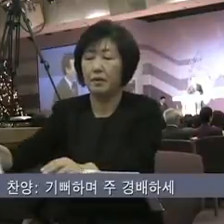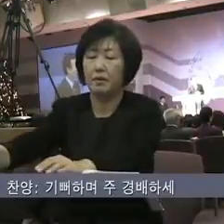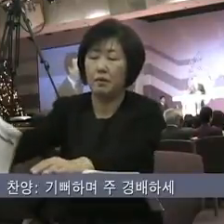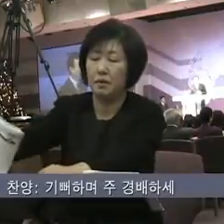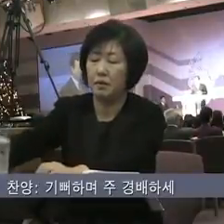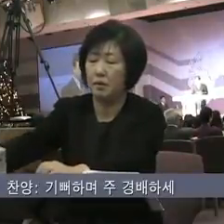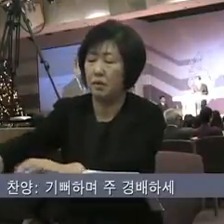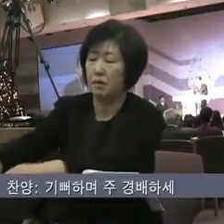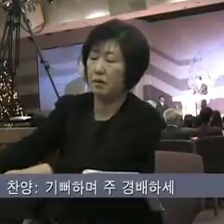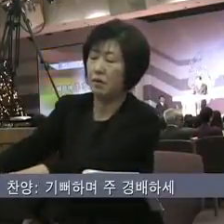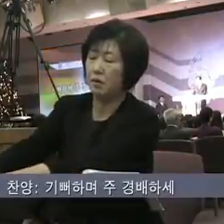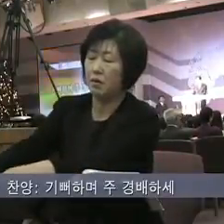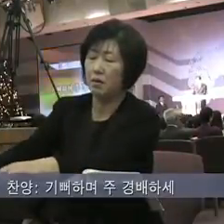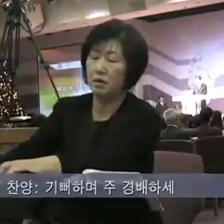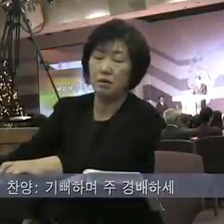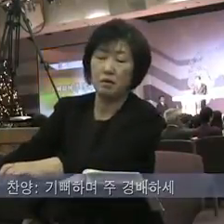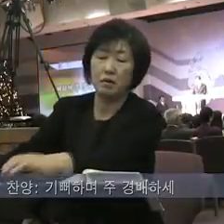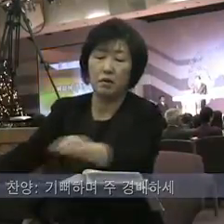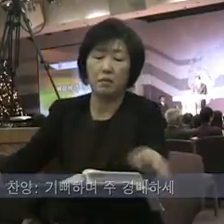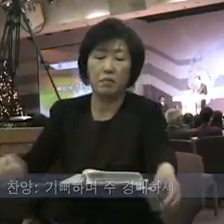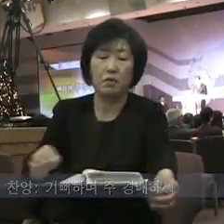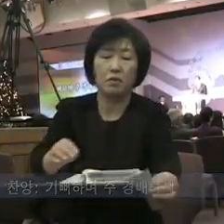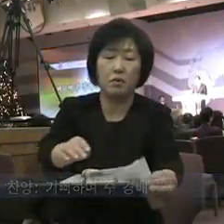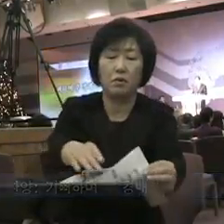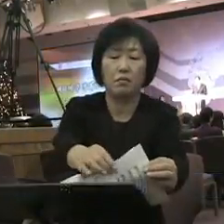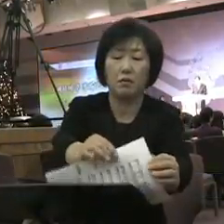주님을 찬양하겠습니다.